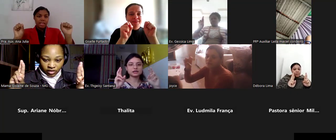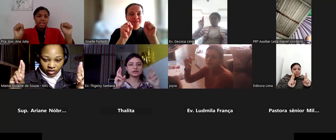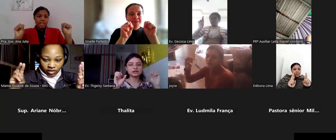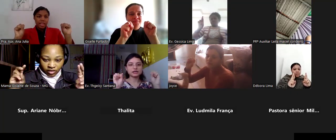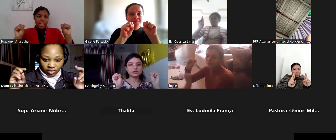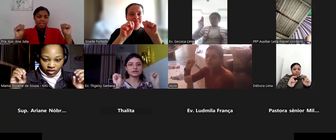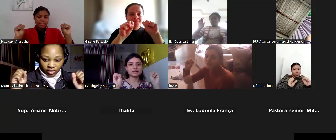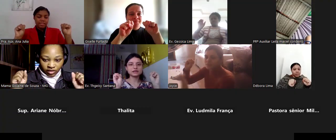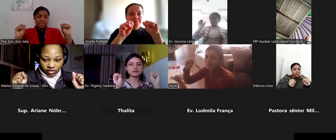S,